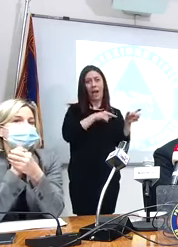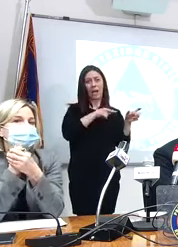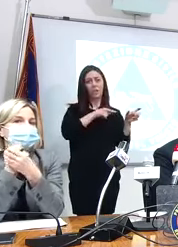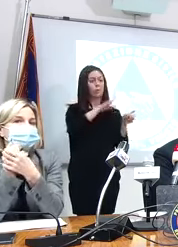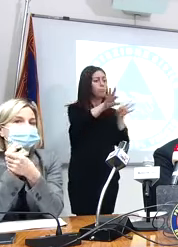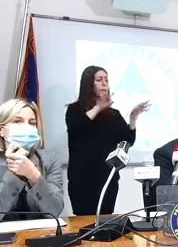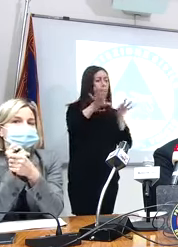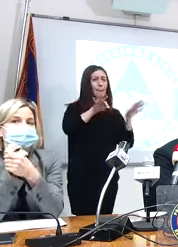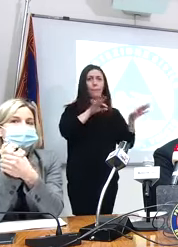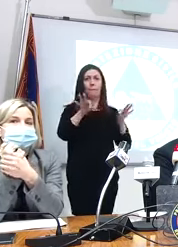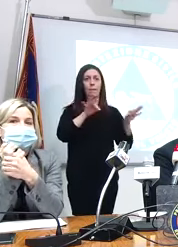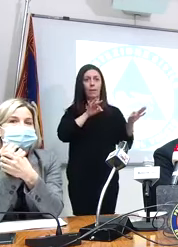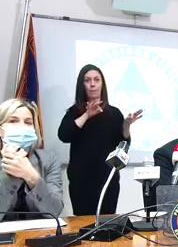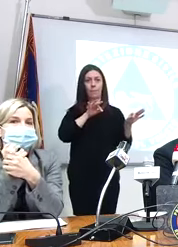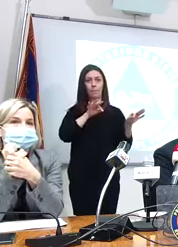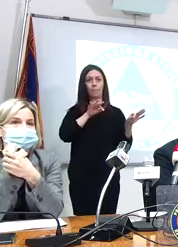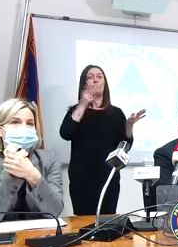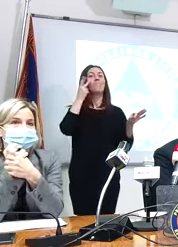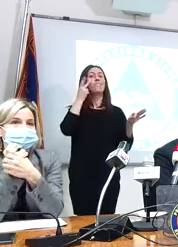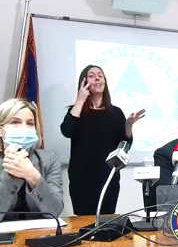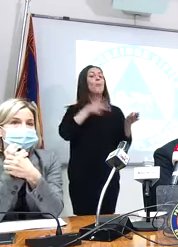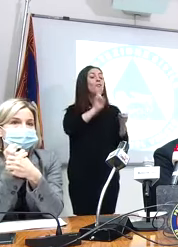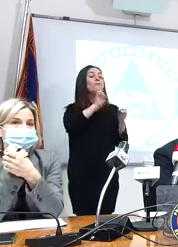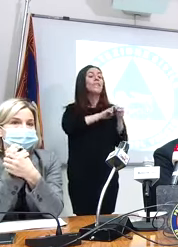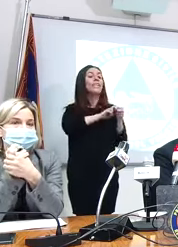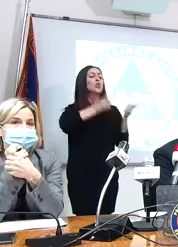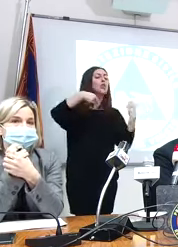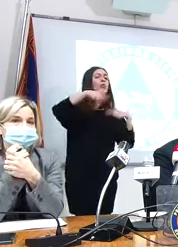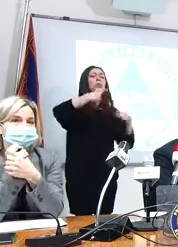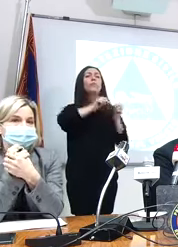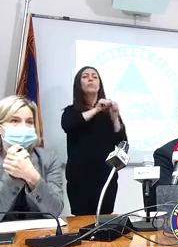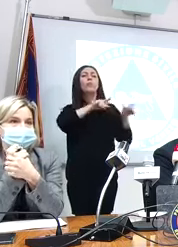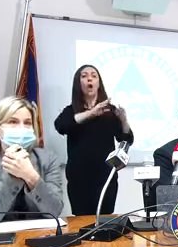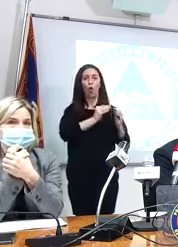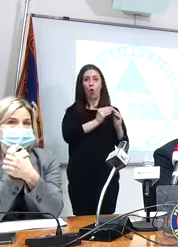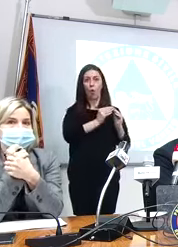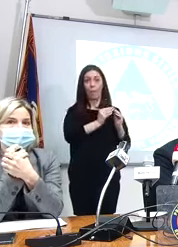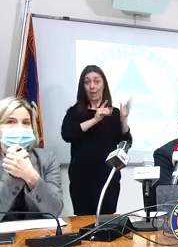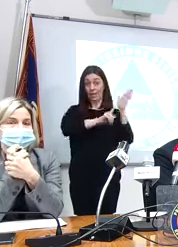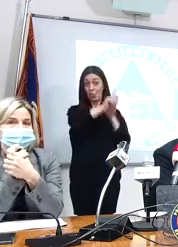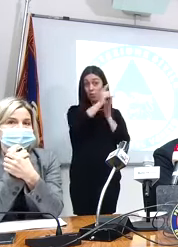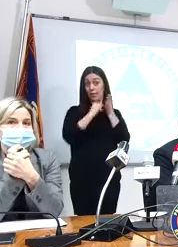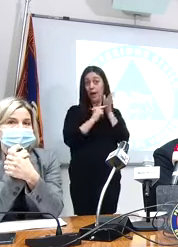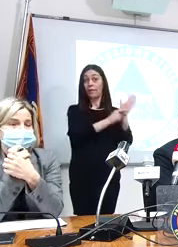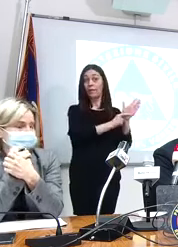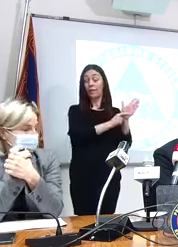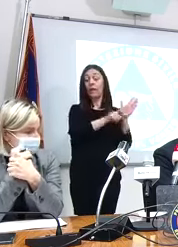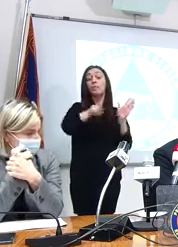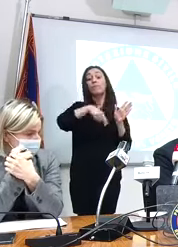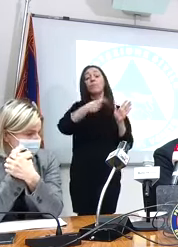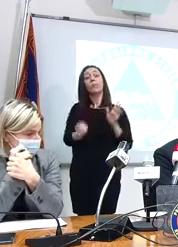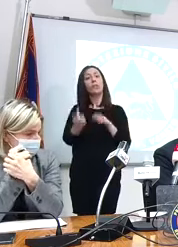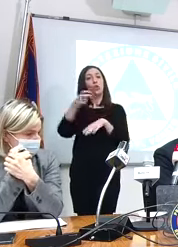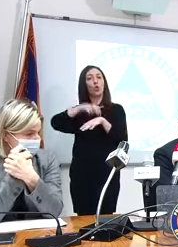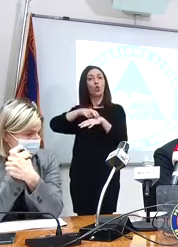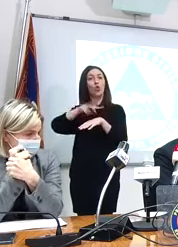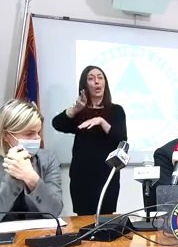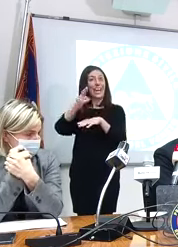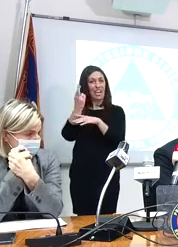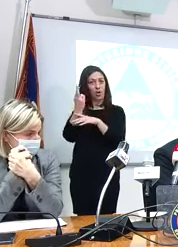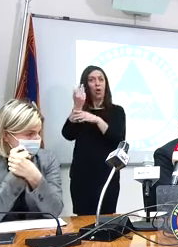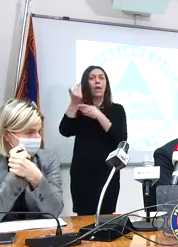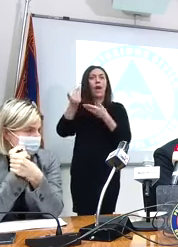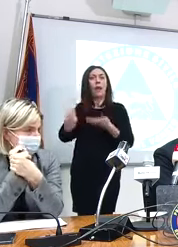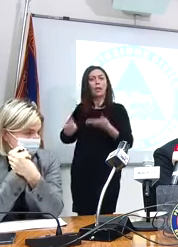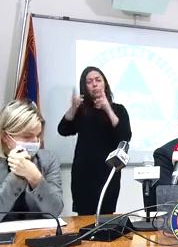e quindi ci porterà i risultati. Dall'altro, voglio anche ricordarvi che il dottor Rigoli, parallelamente, sta facendo quello